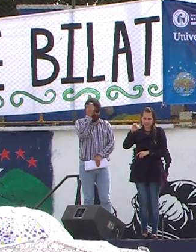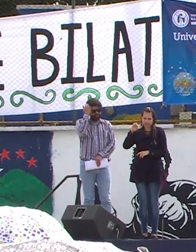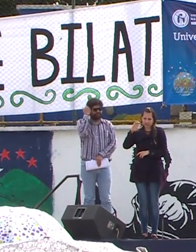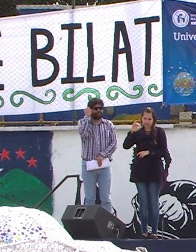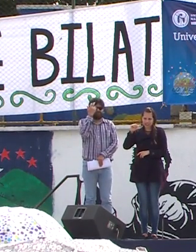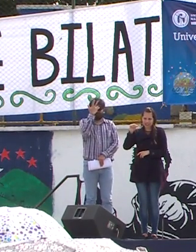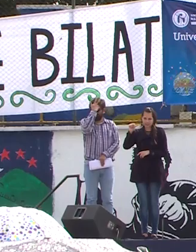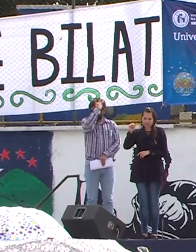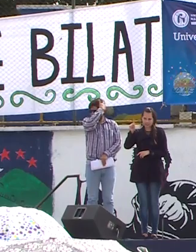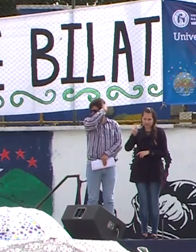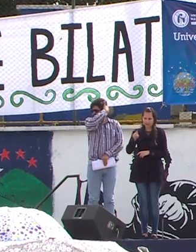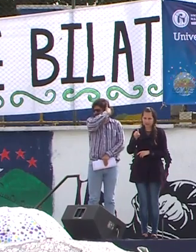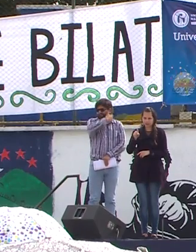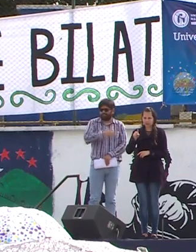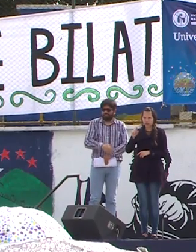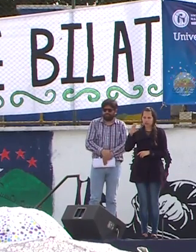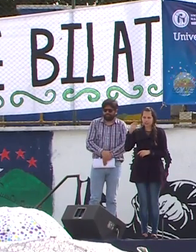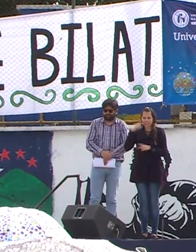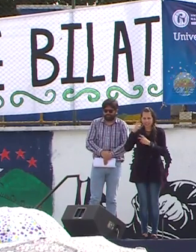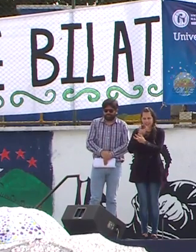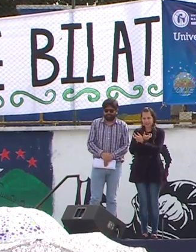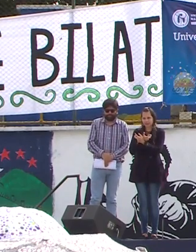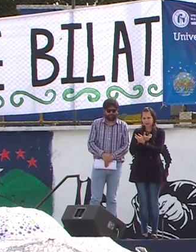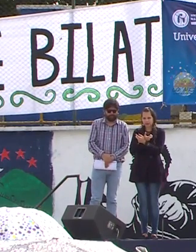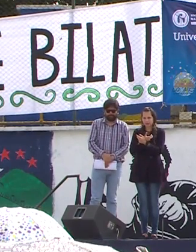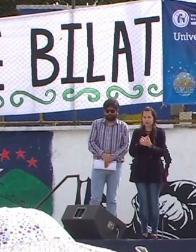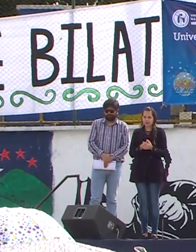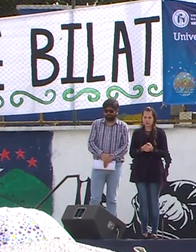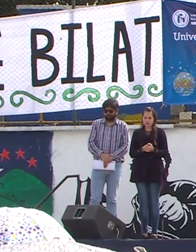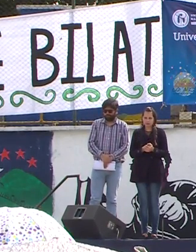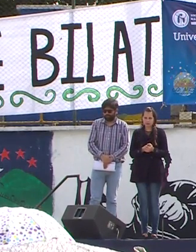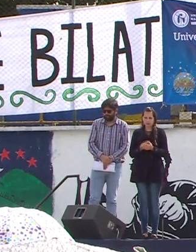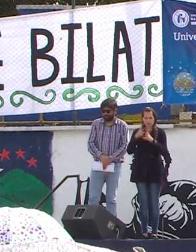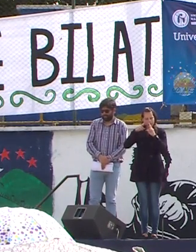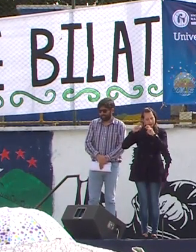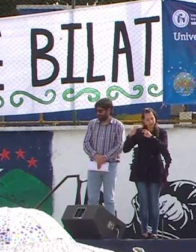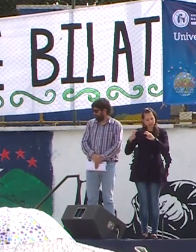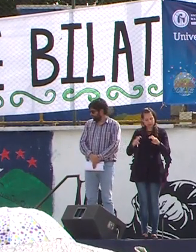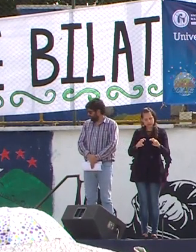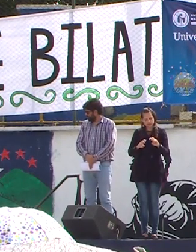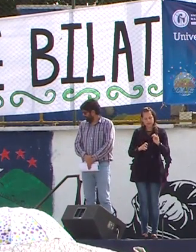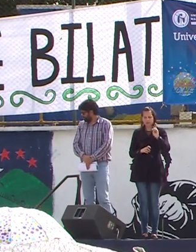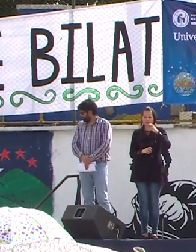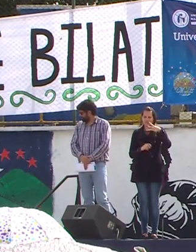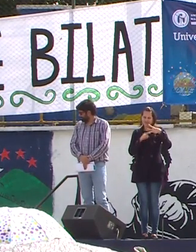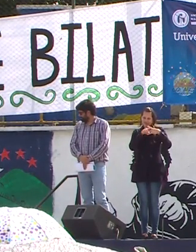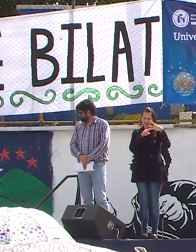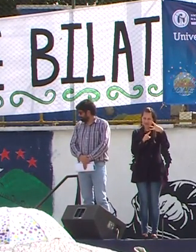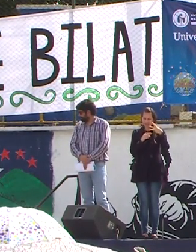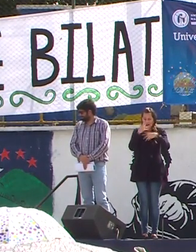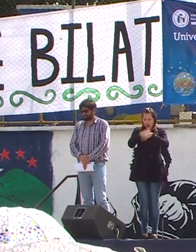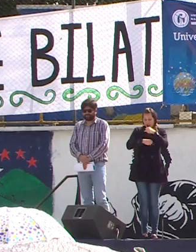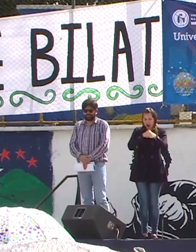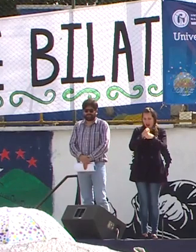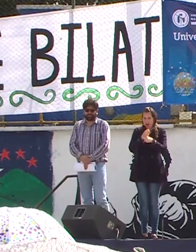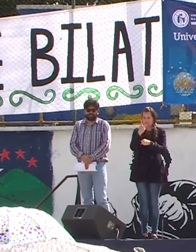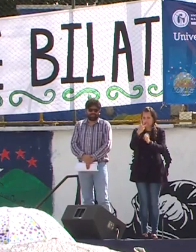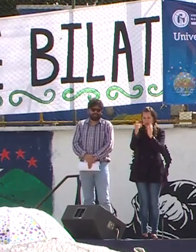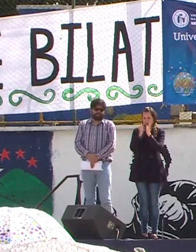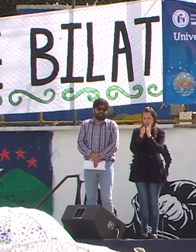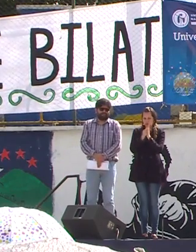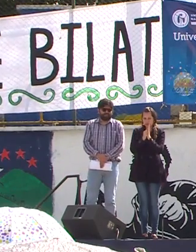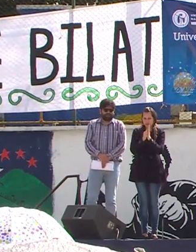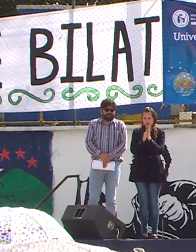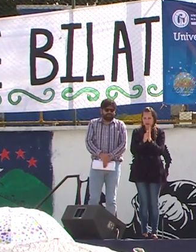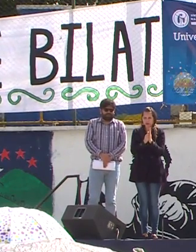número de investigadores inscritos. Con tres convocatorias anuales hemos